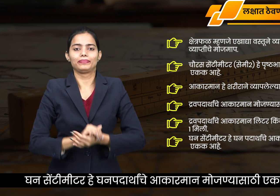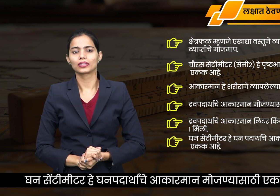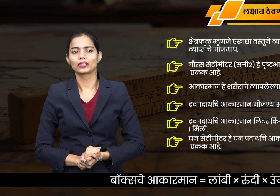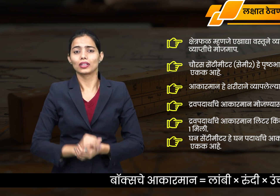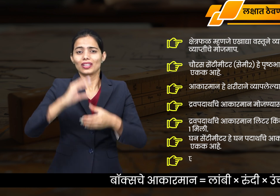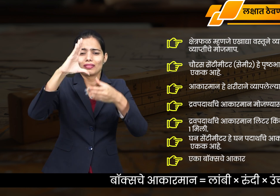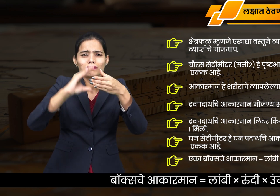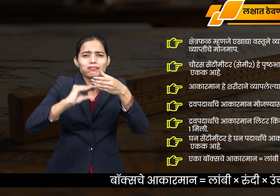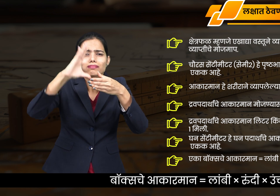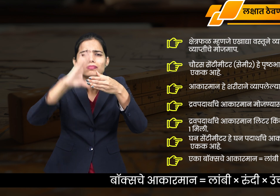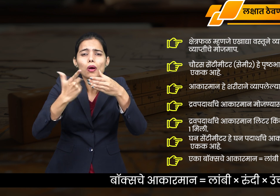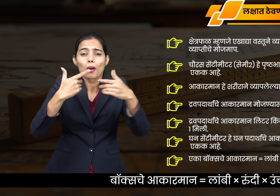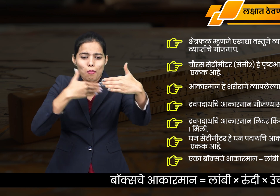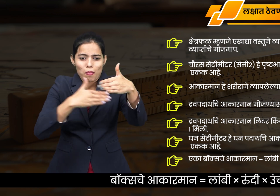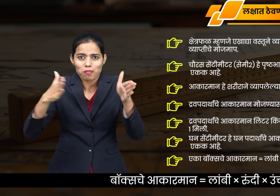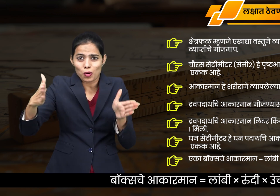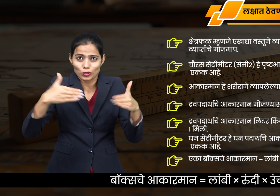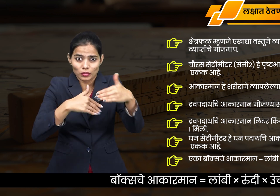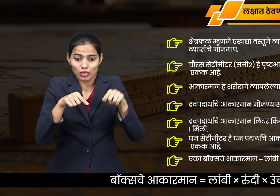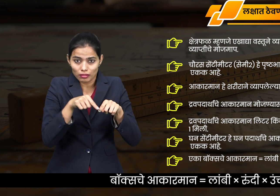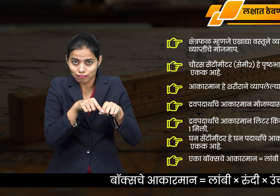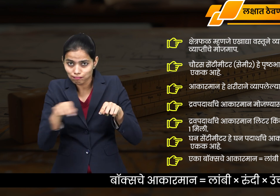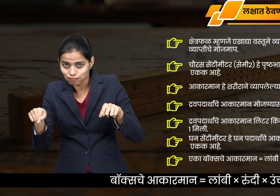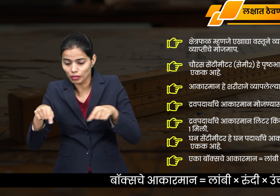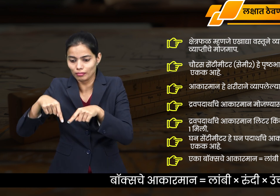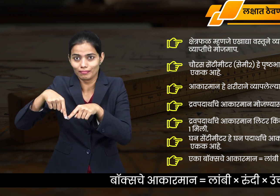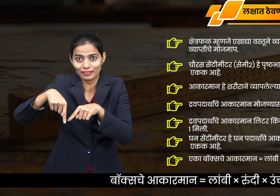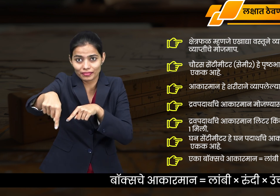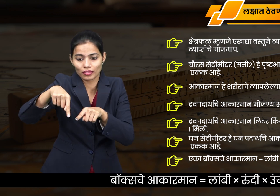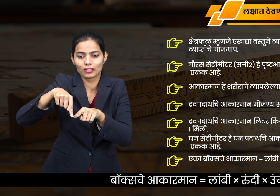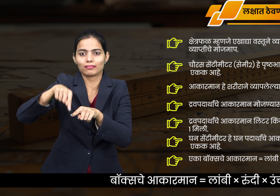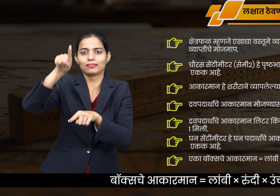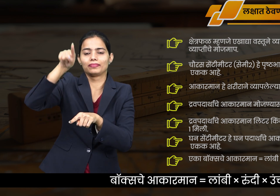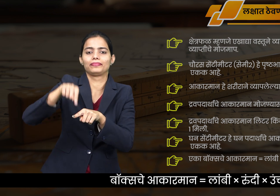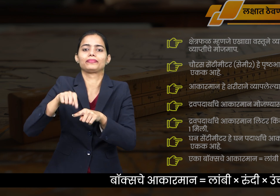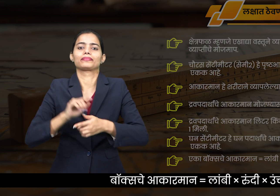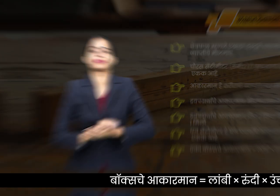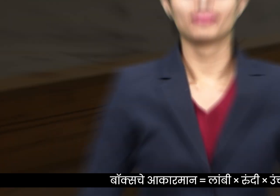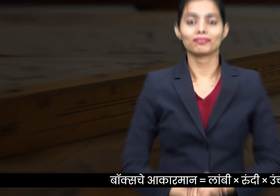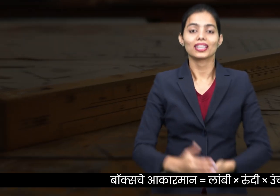बॉक्सचे आकारमान बरोबर लांबी गुणिले रुंदी गुणिले उंची.